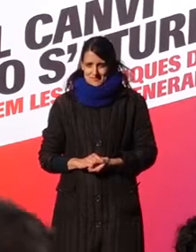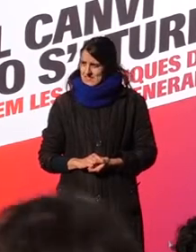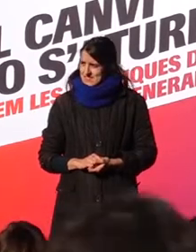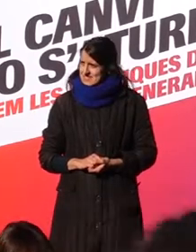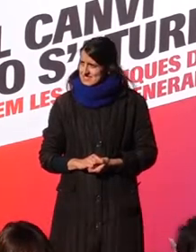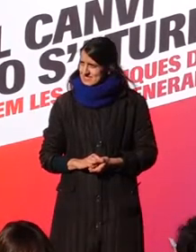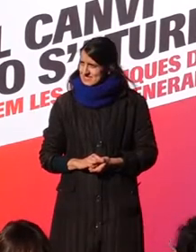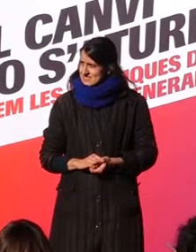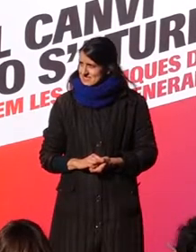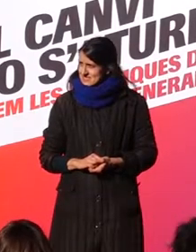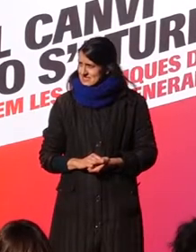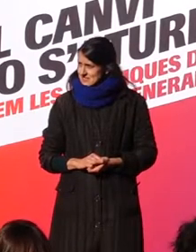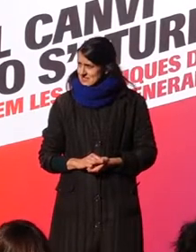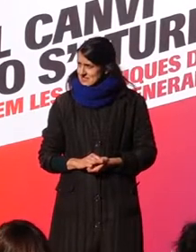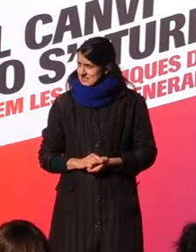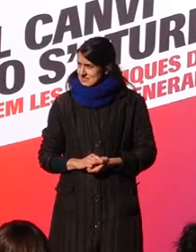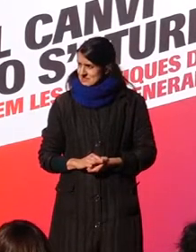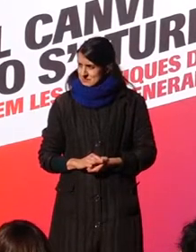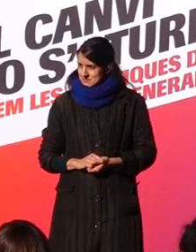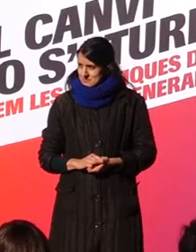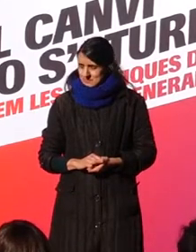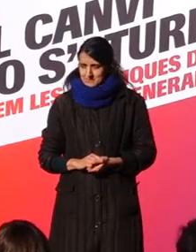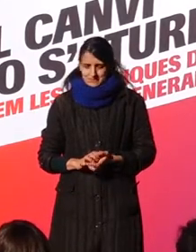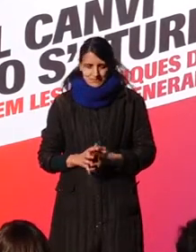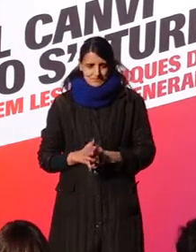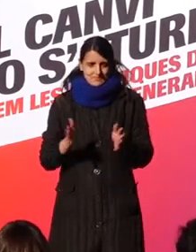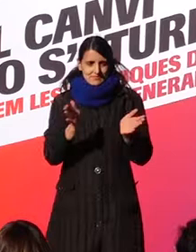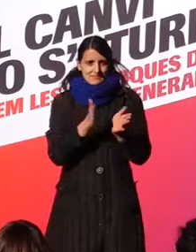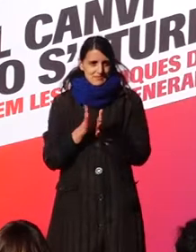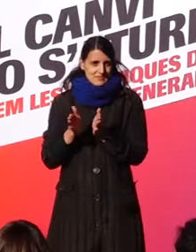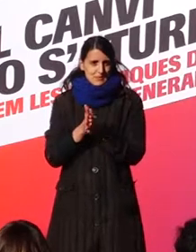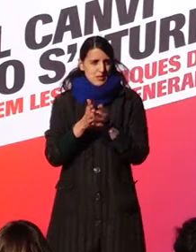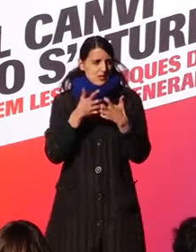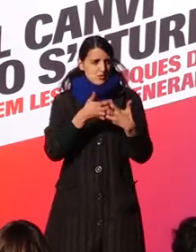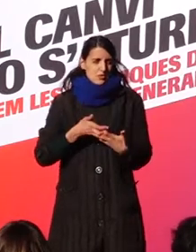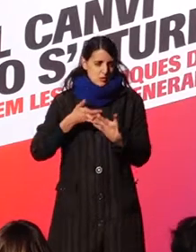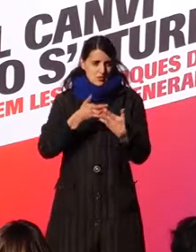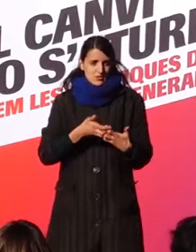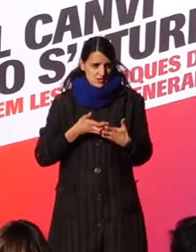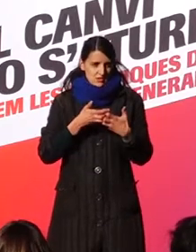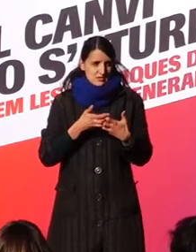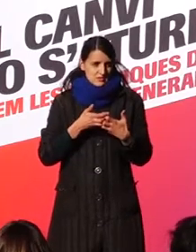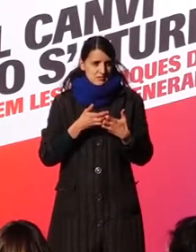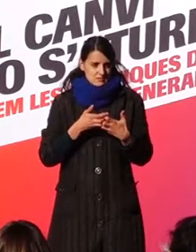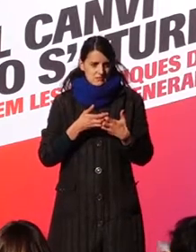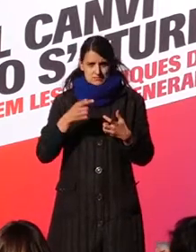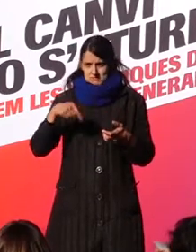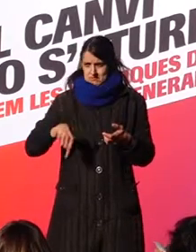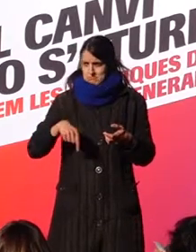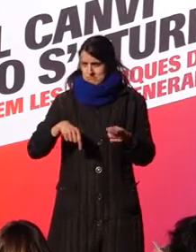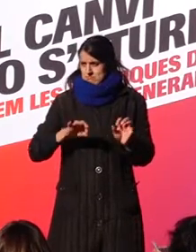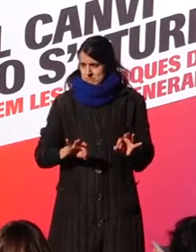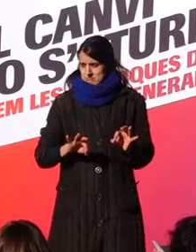bueno pues como les vuelvo a decir compañeros de lucha público presente tengo